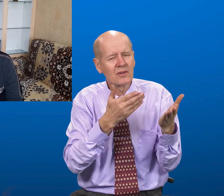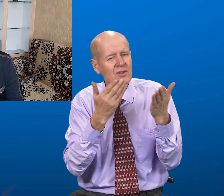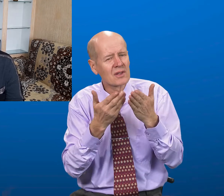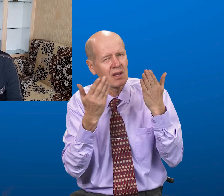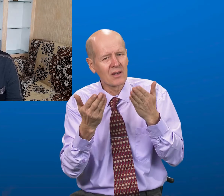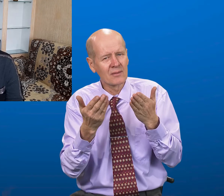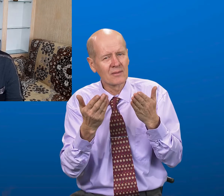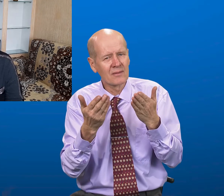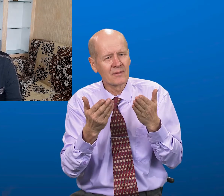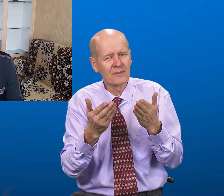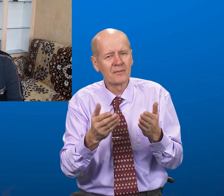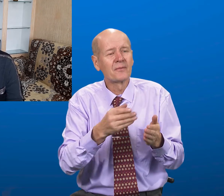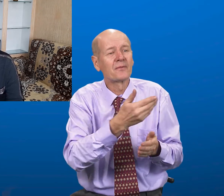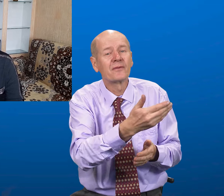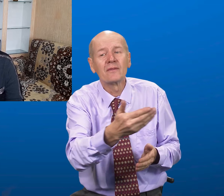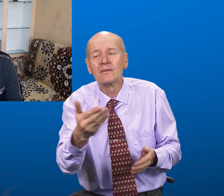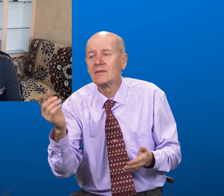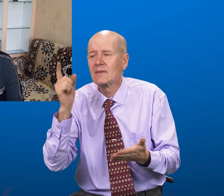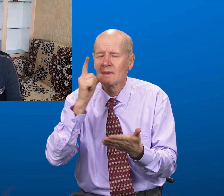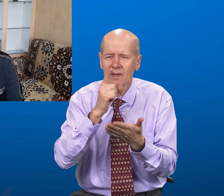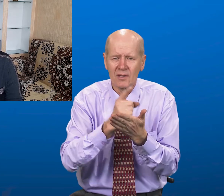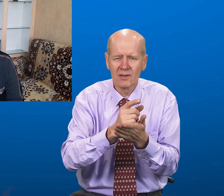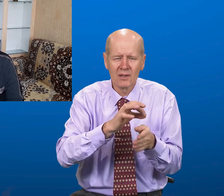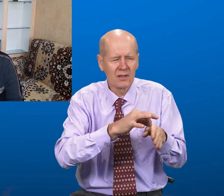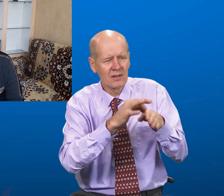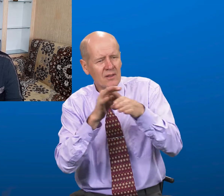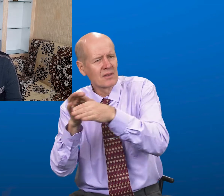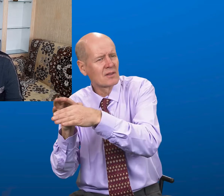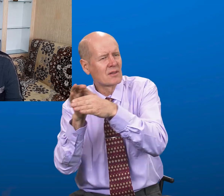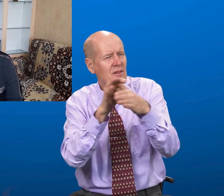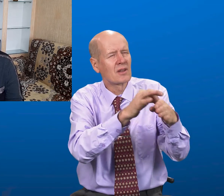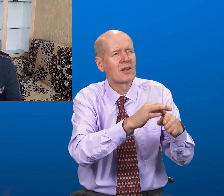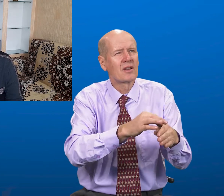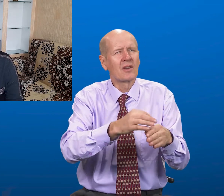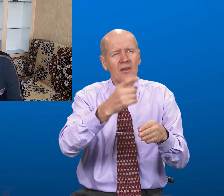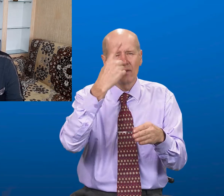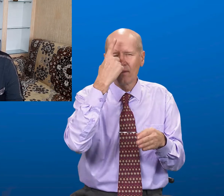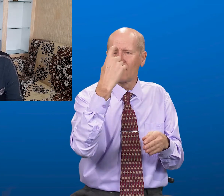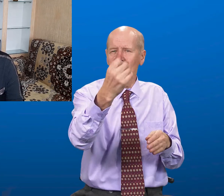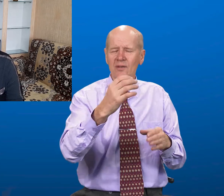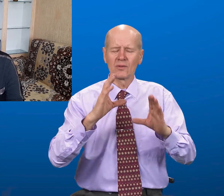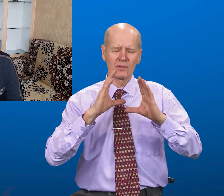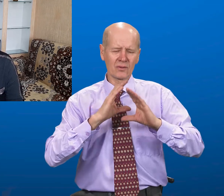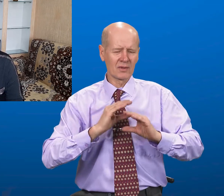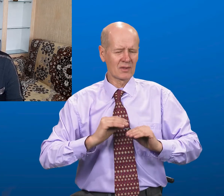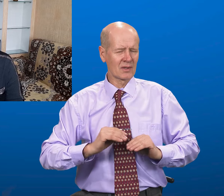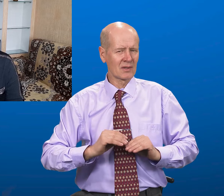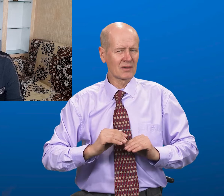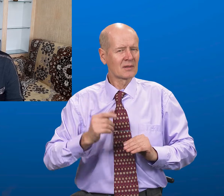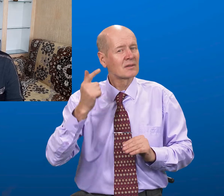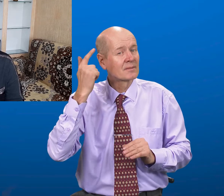Однако весть утешения, которую мы сегодня должны провозгласить в этом мире, заключается в том, что Господь желает